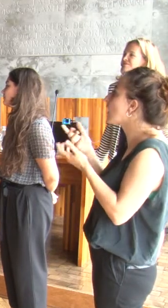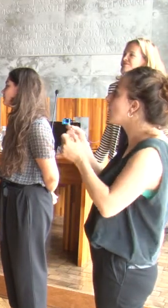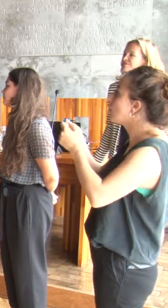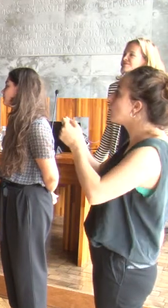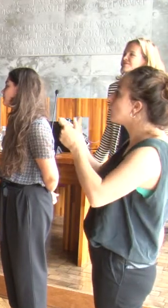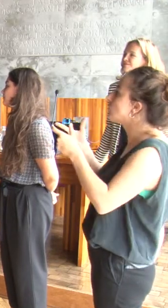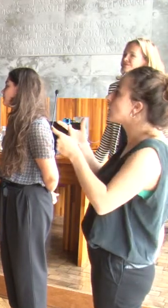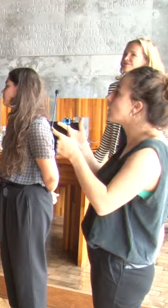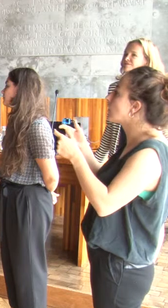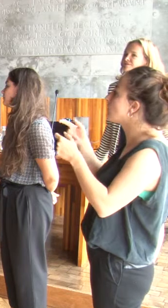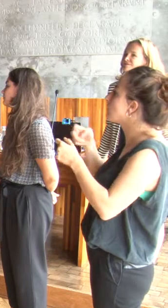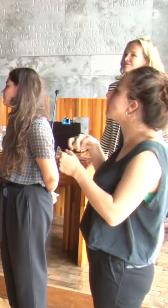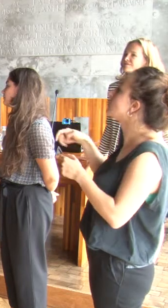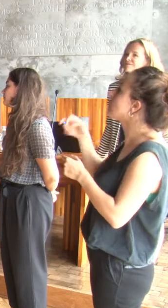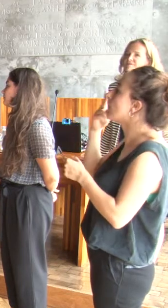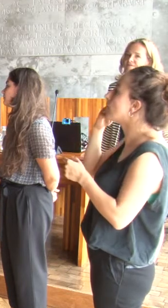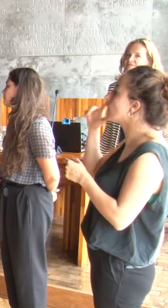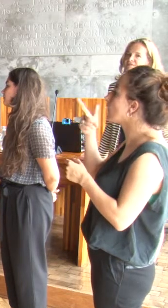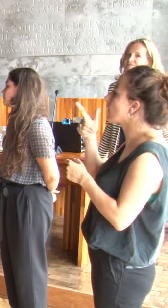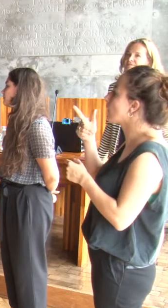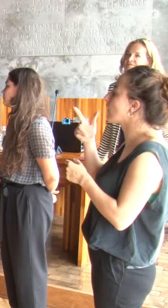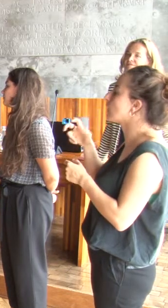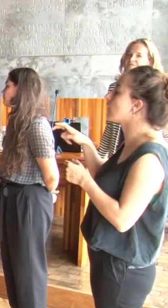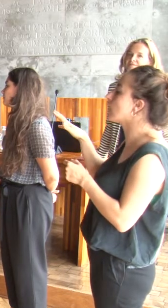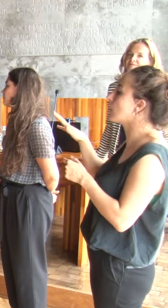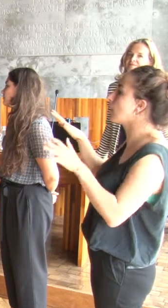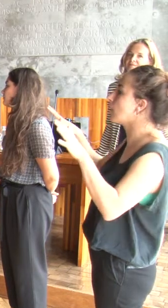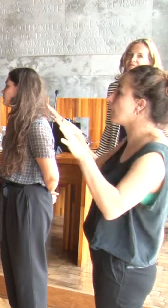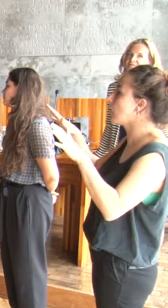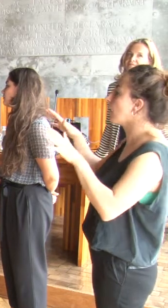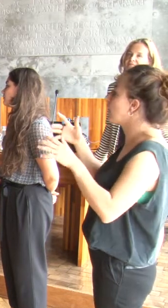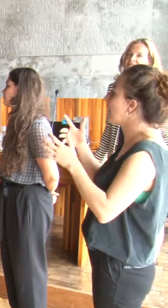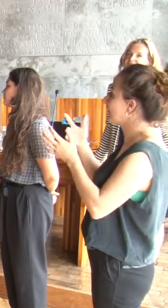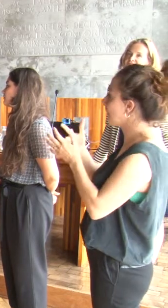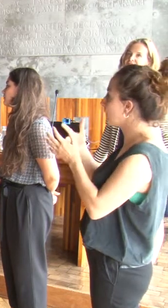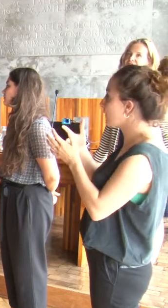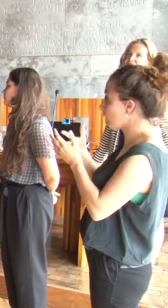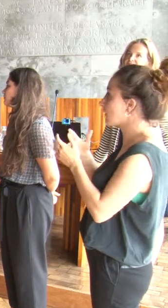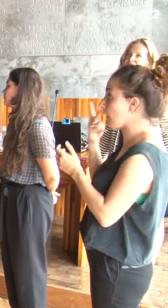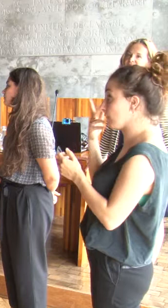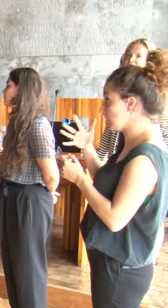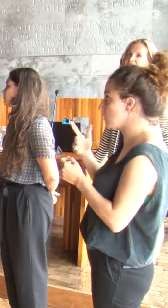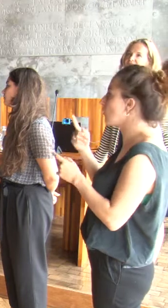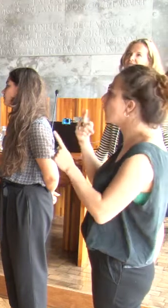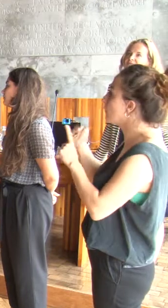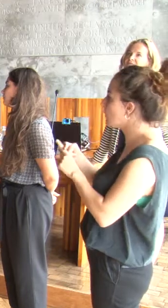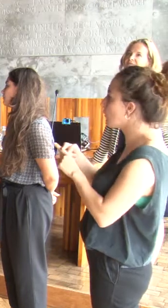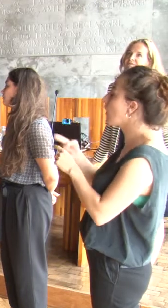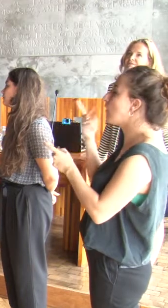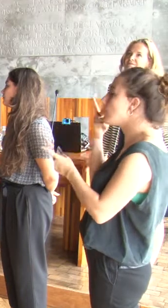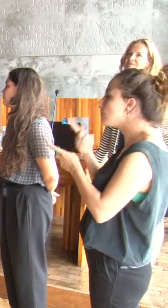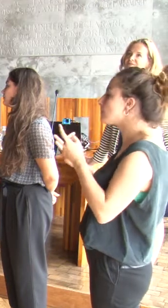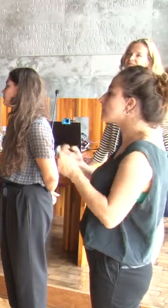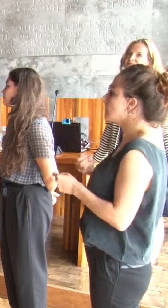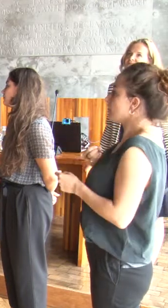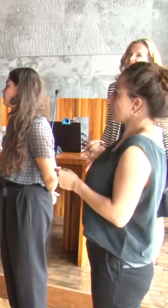girare per un ambiente senza vedere, quindi hanno potuto vedere le difficoltà e hanno anche provato ad esprimere le